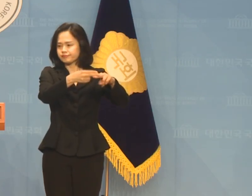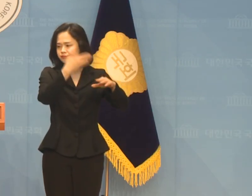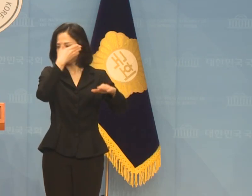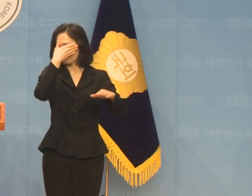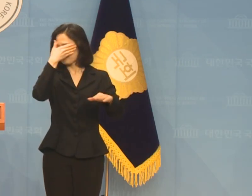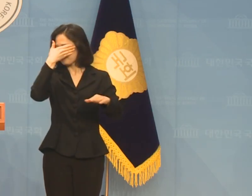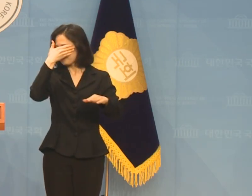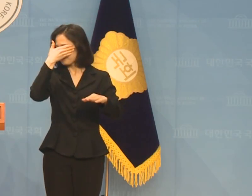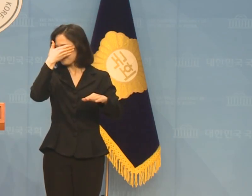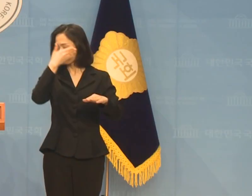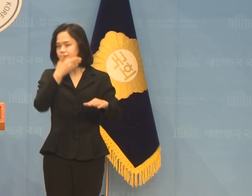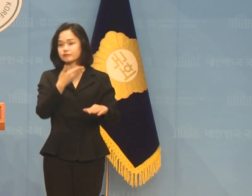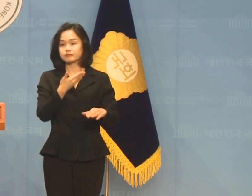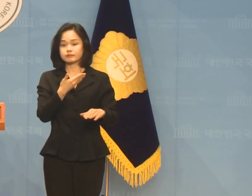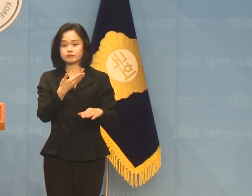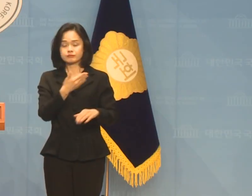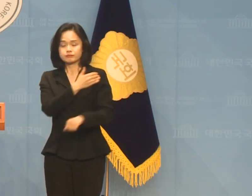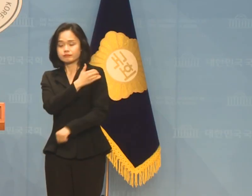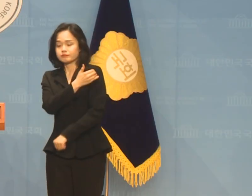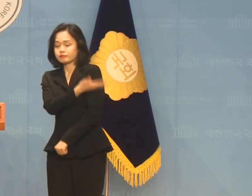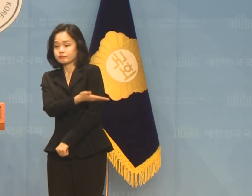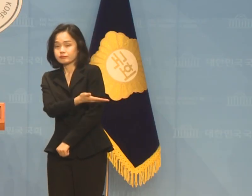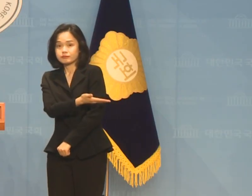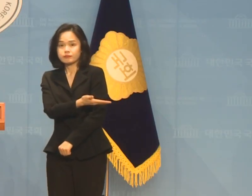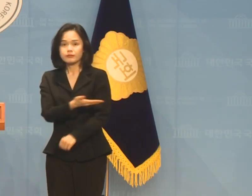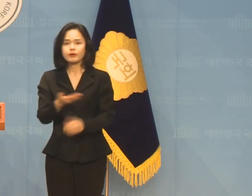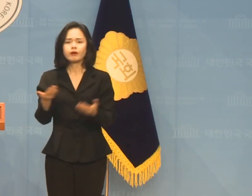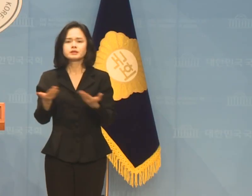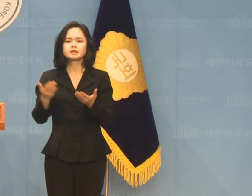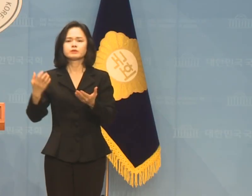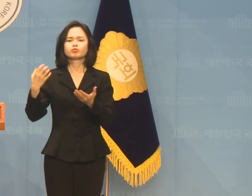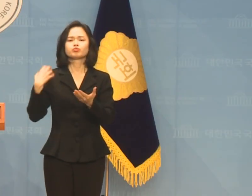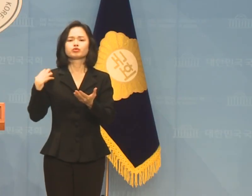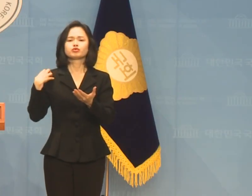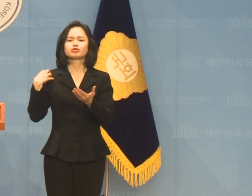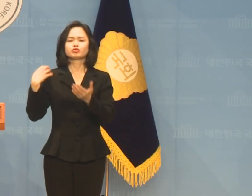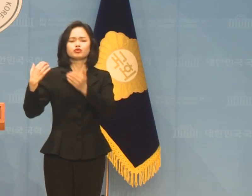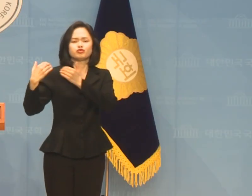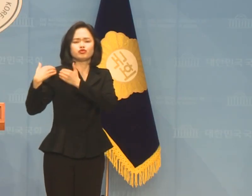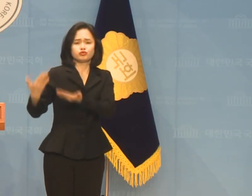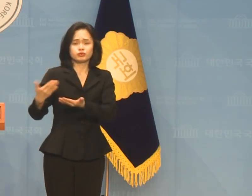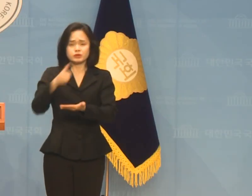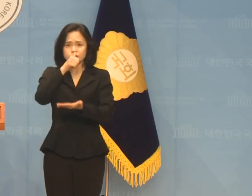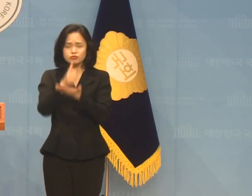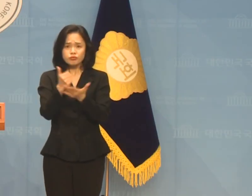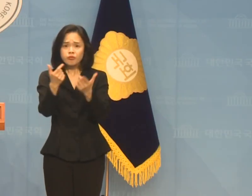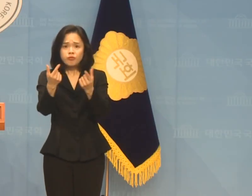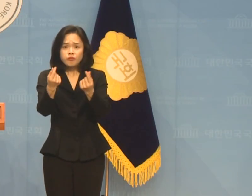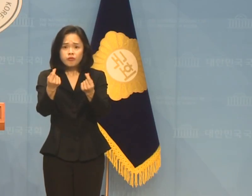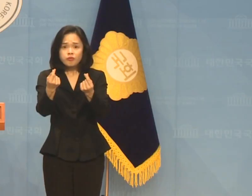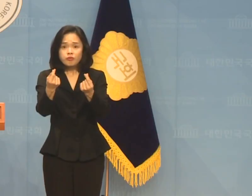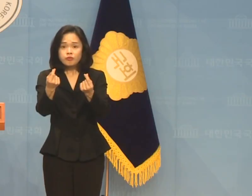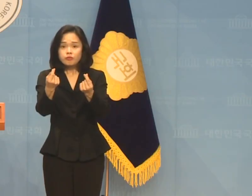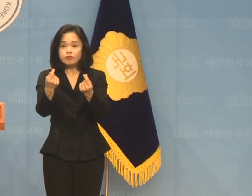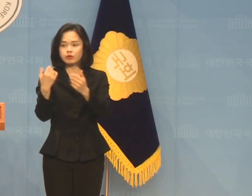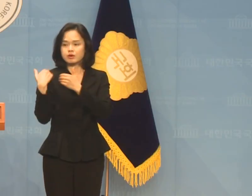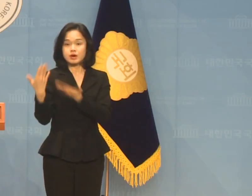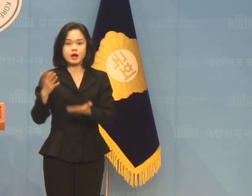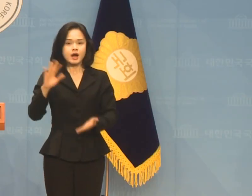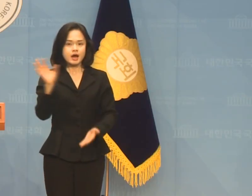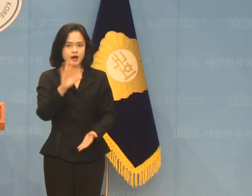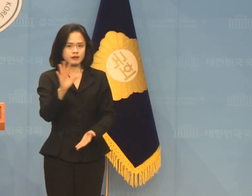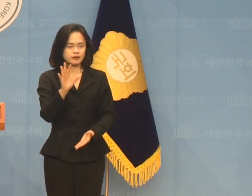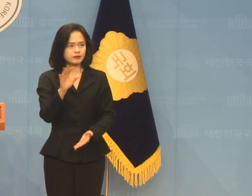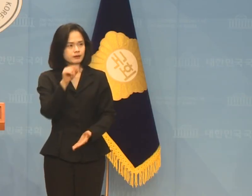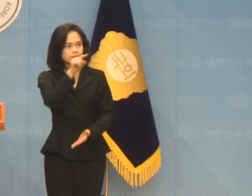그것이야말로 직무유기입니다. 윤 대통령은 이런 현실에 맞서 싸워서 나라를 지키기